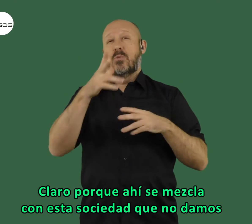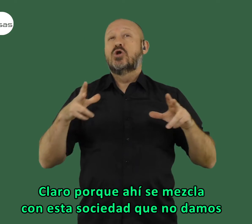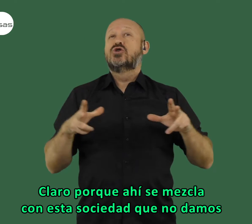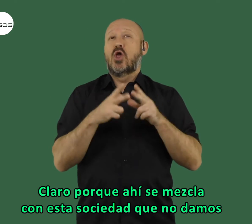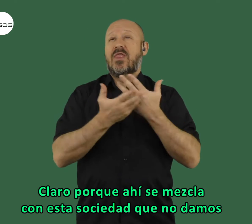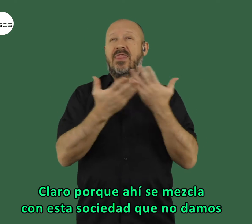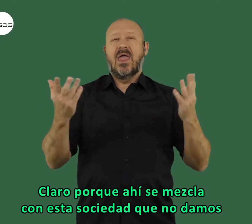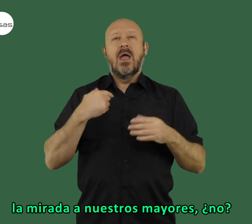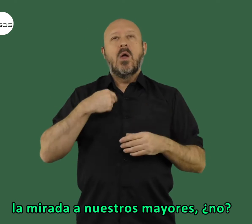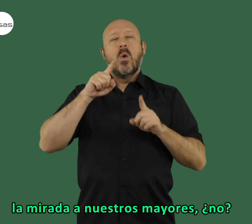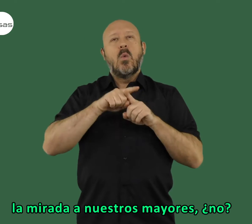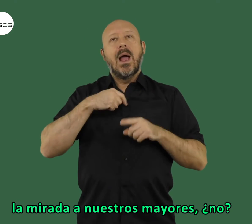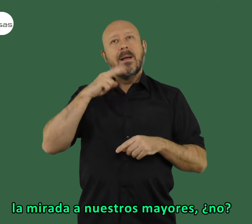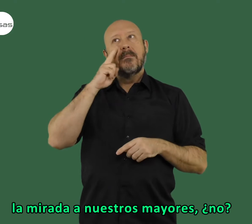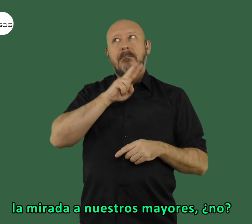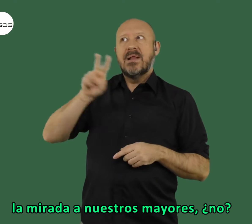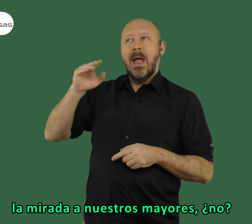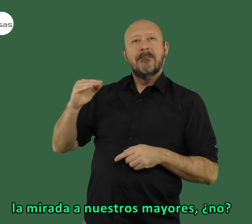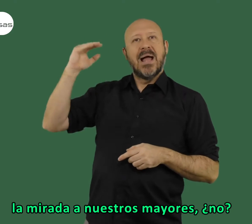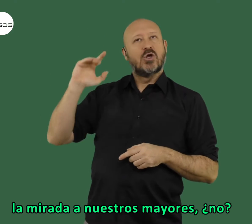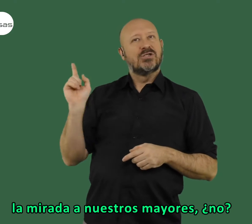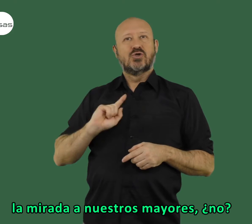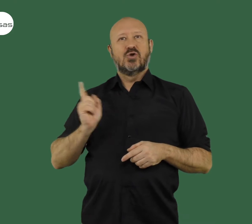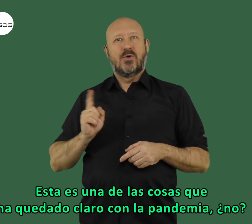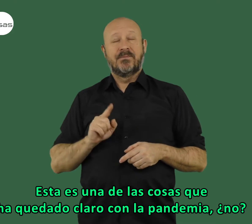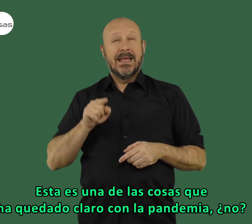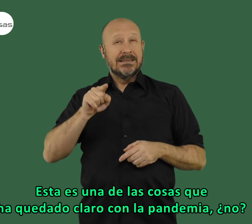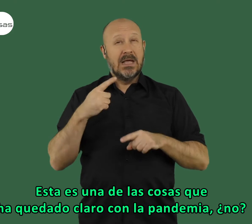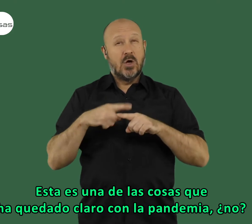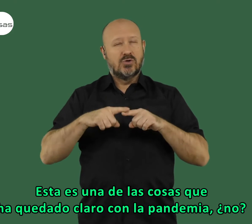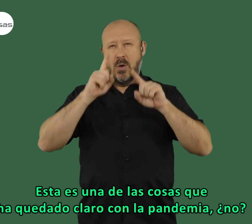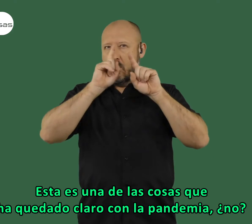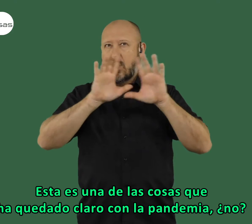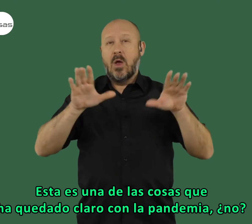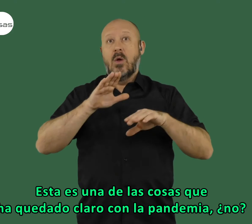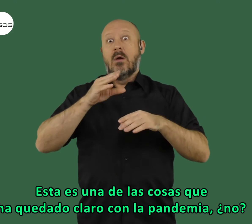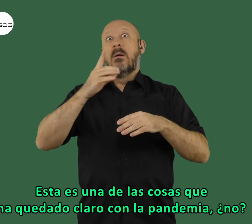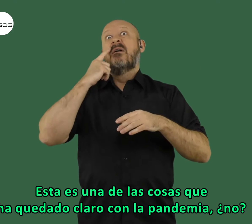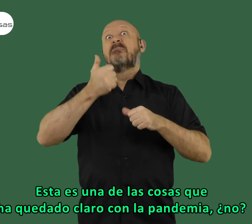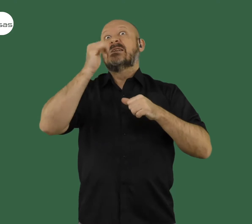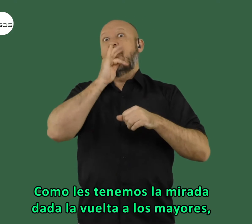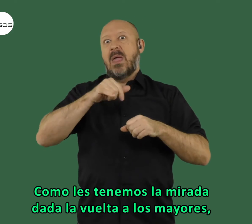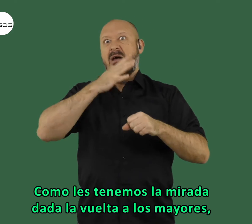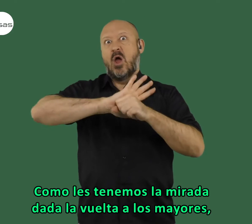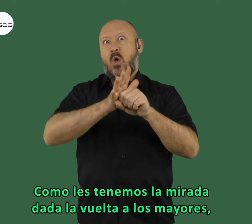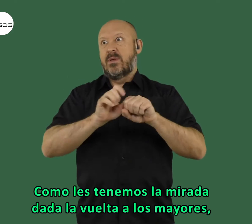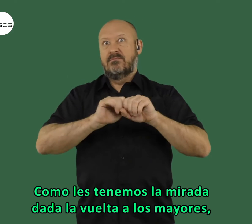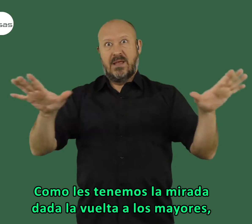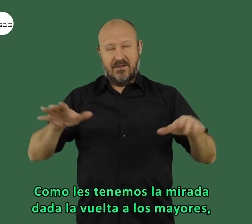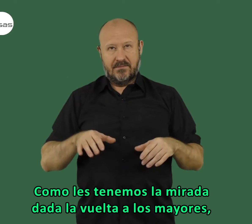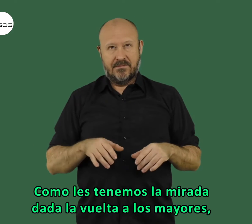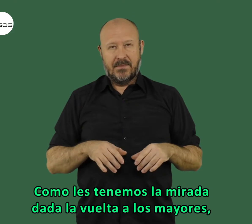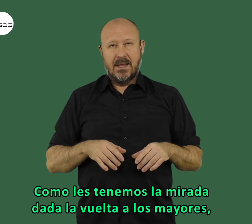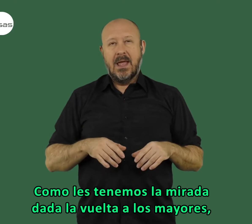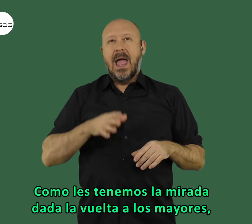esta sociedad que no damos la mirada a nuestros mayores, ¿no? Esto es una de las cosas que ha quedado claro con la pandemia, ¿no? Cómo les tenemos